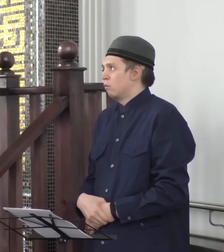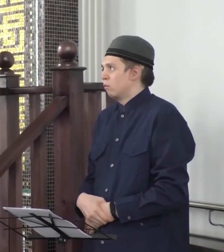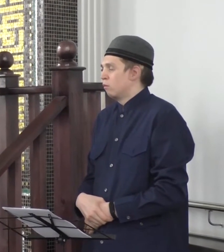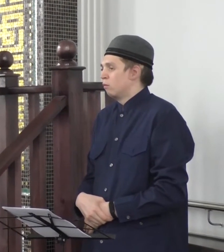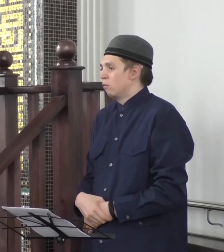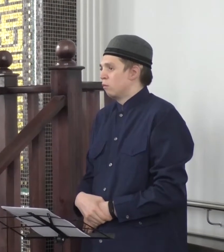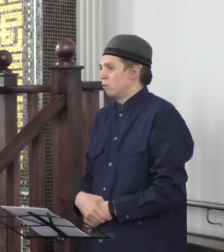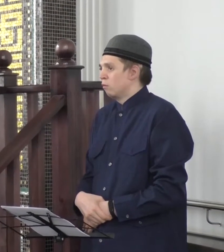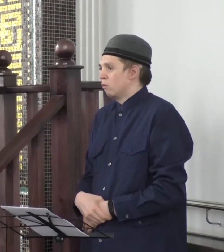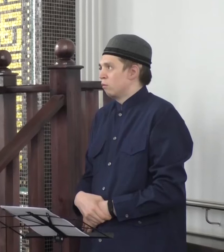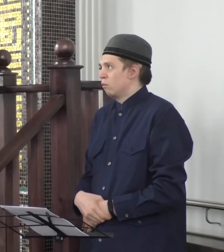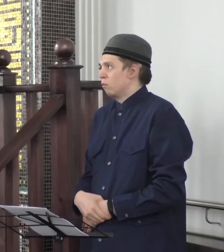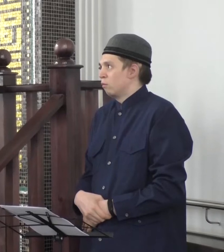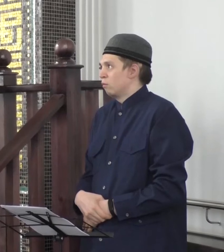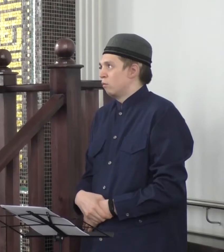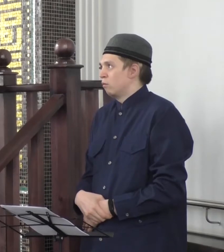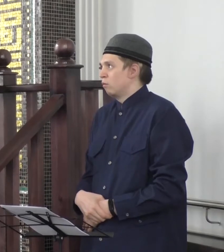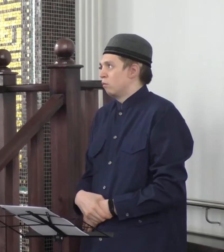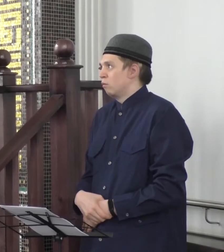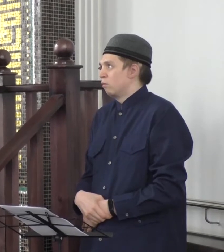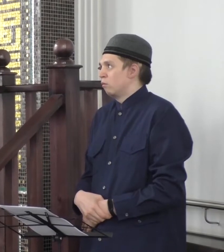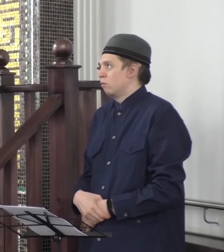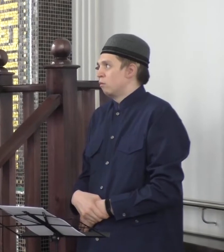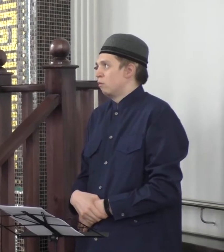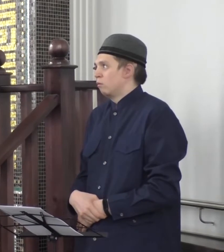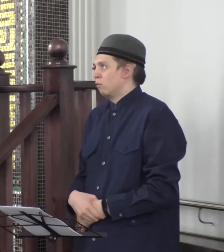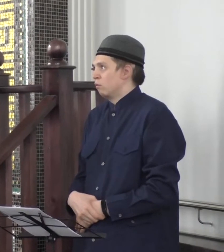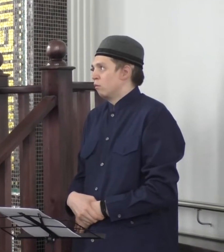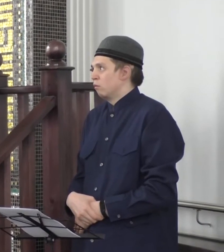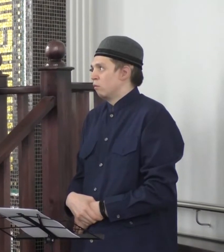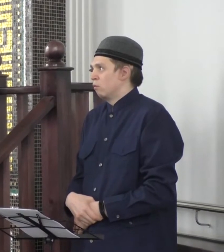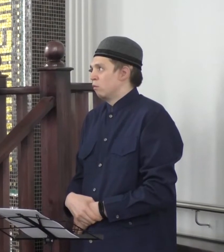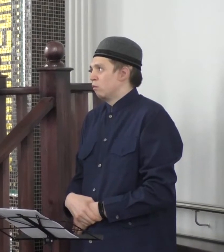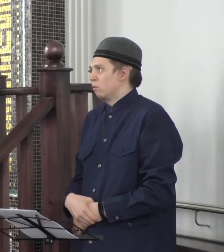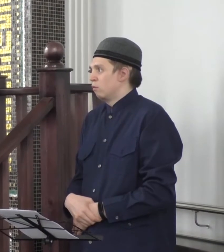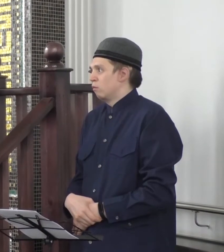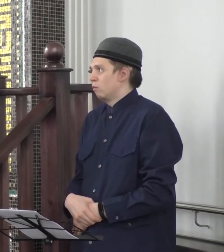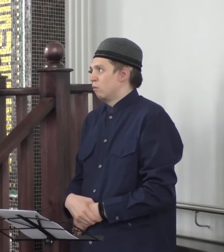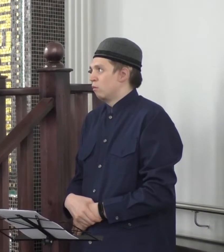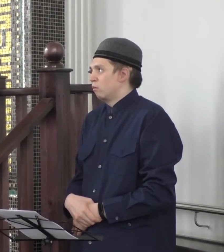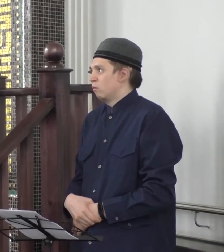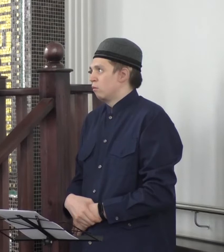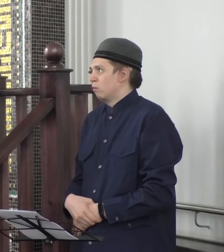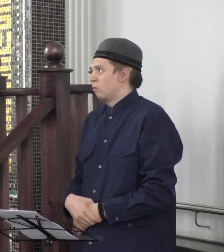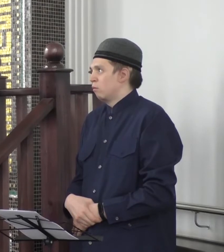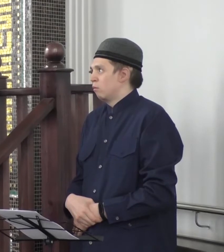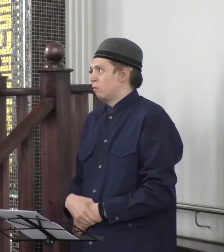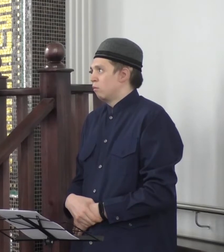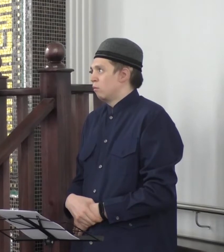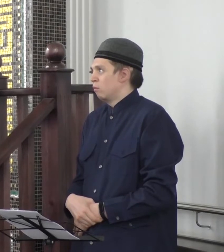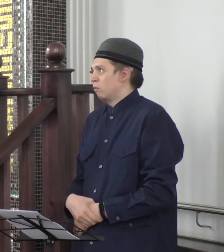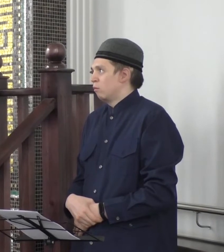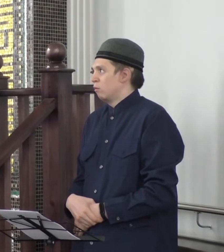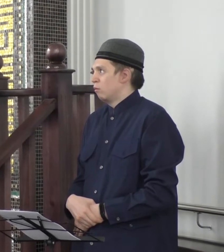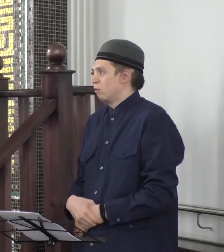كثيرا ونساء واتقوا الله الذي تساءلون به والأرحام إن الله كان عليكم رقيبا يا أيها